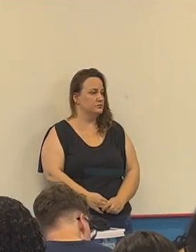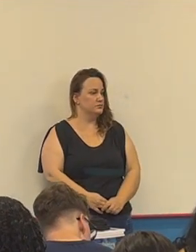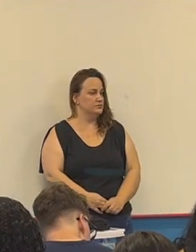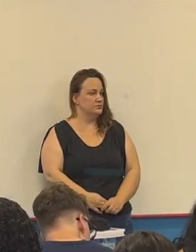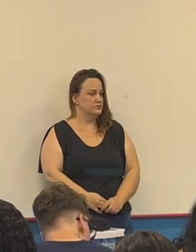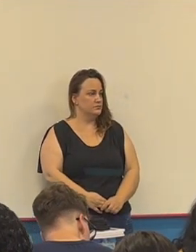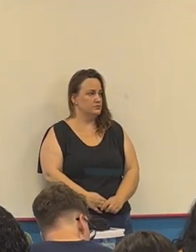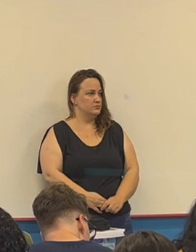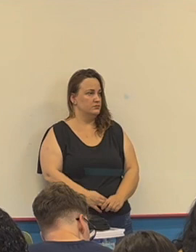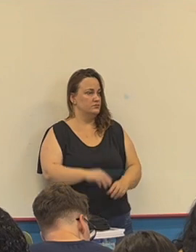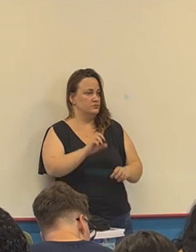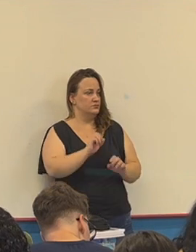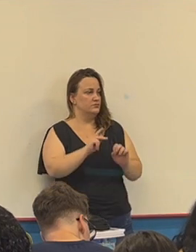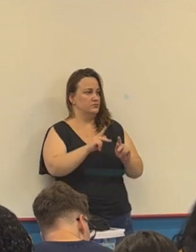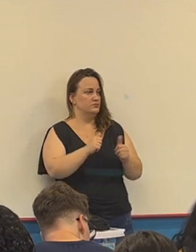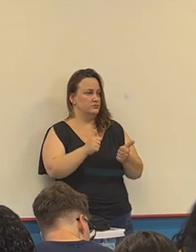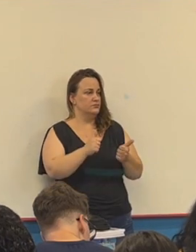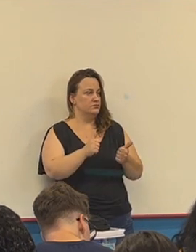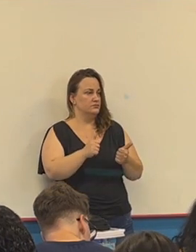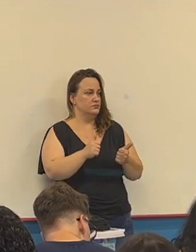Tem um elemento na página